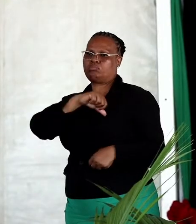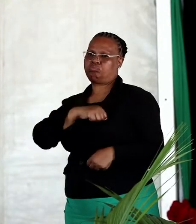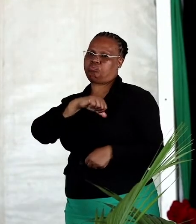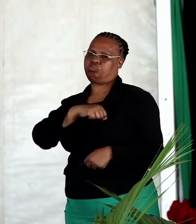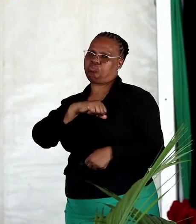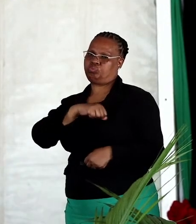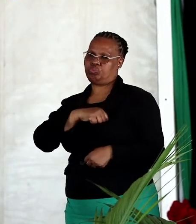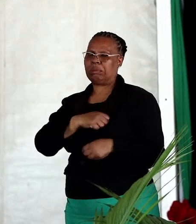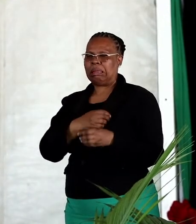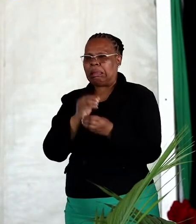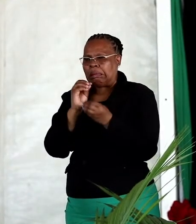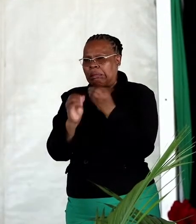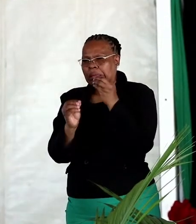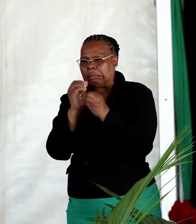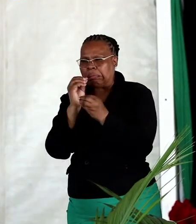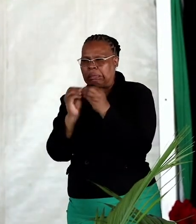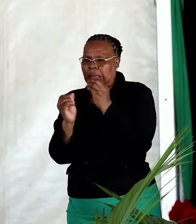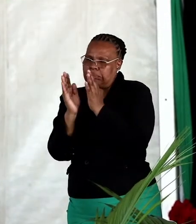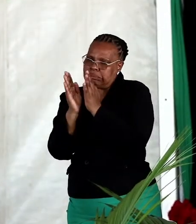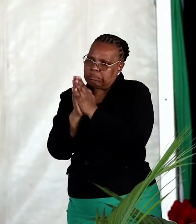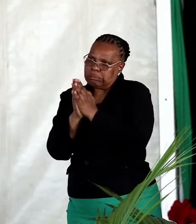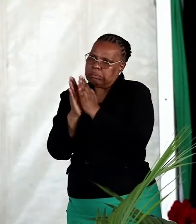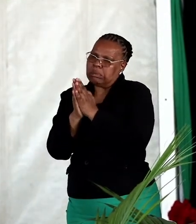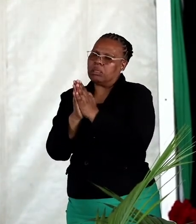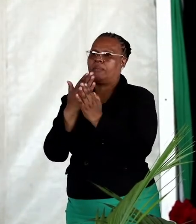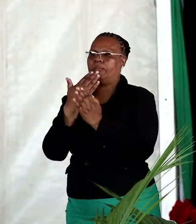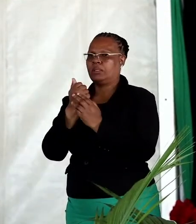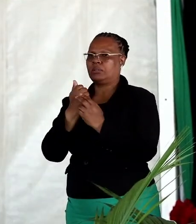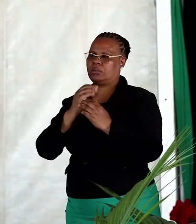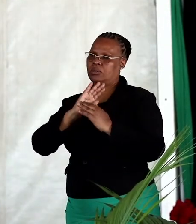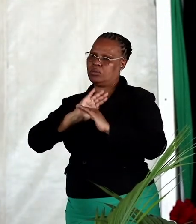Kodwa iyanicenga, iyanithundeza baze nixole.